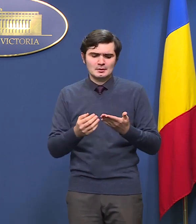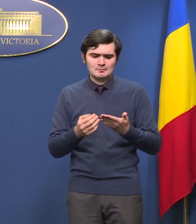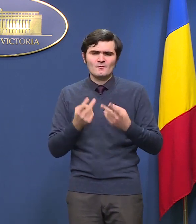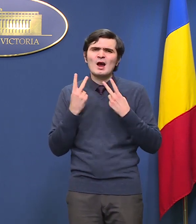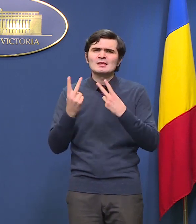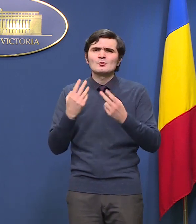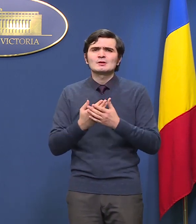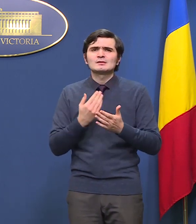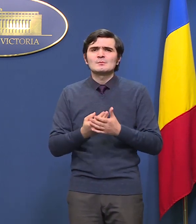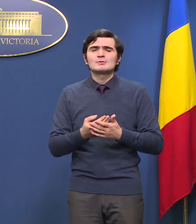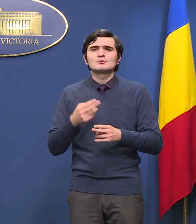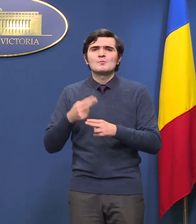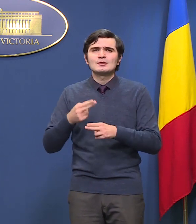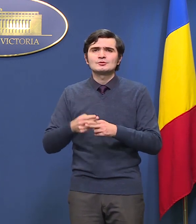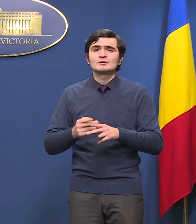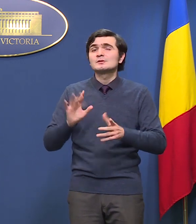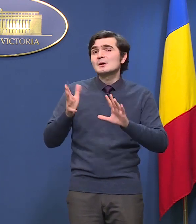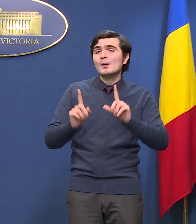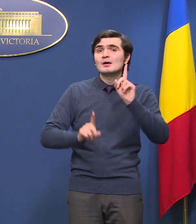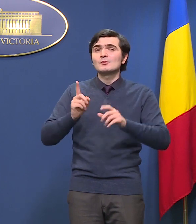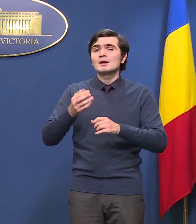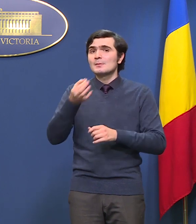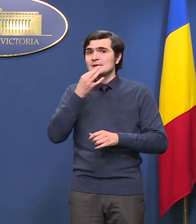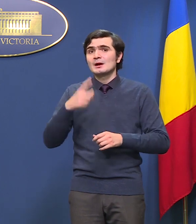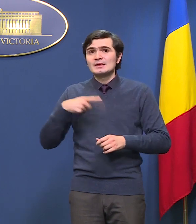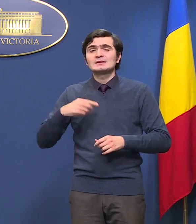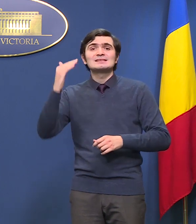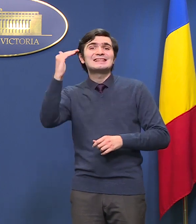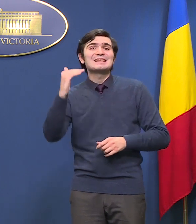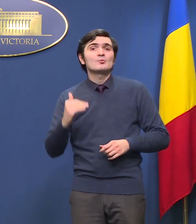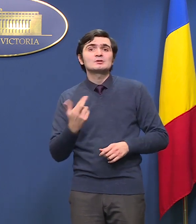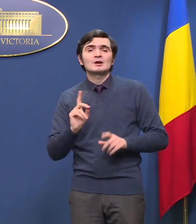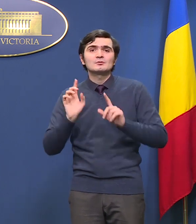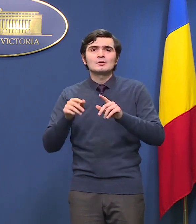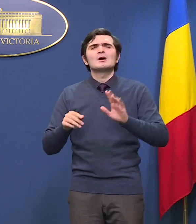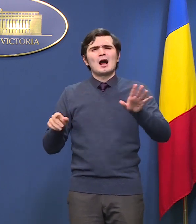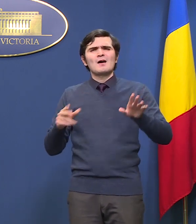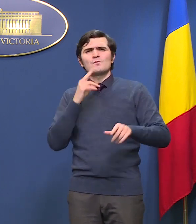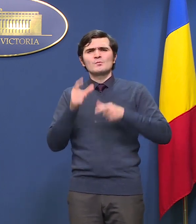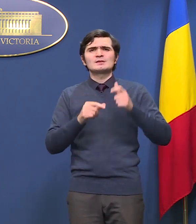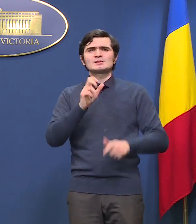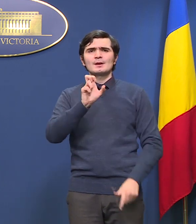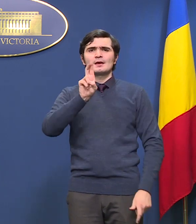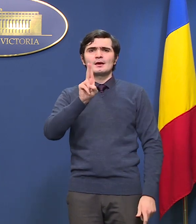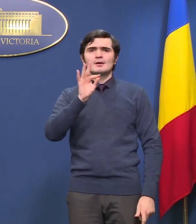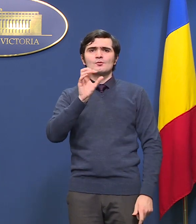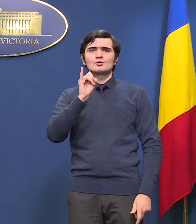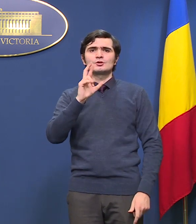pentru pacienți, li se spune că ar exista unele medicamente în depozite, dar la ei nu ajung. Da, și e cazul eutiroxului, de exemplu, care